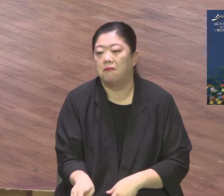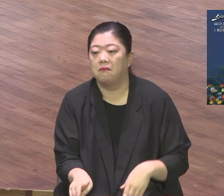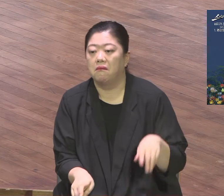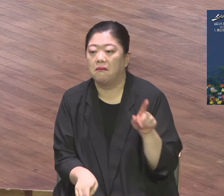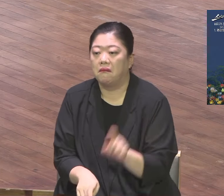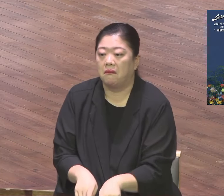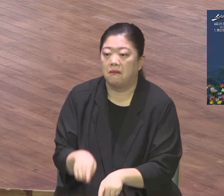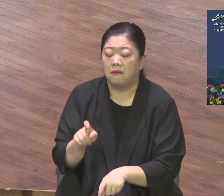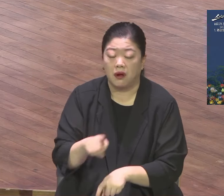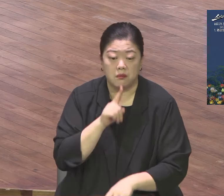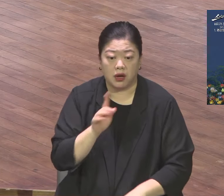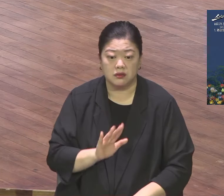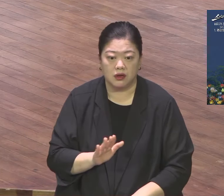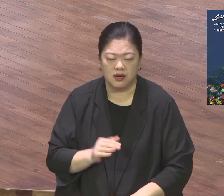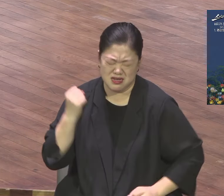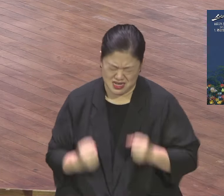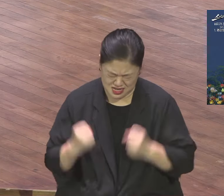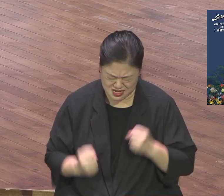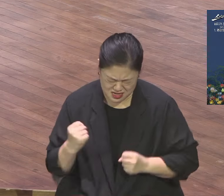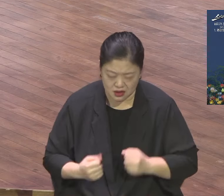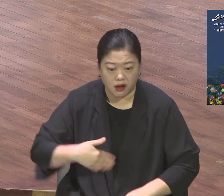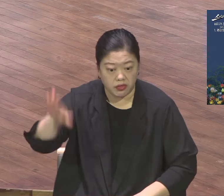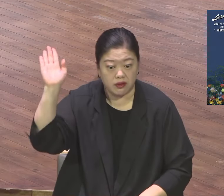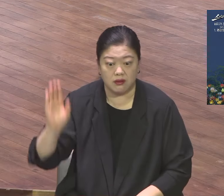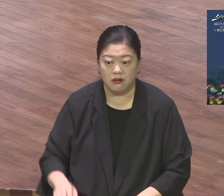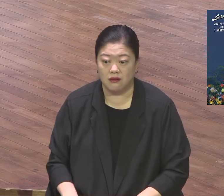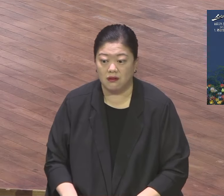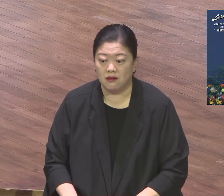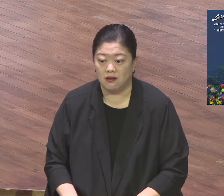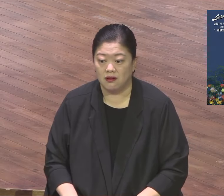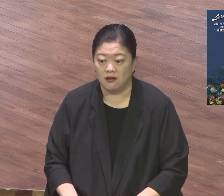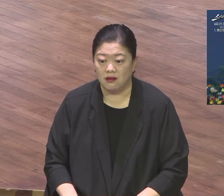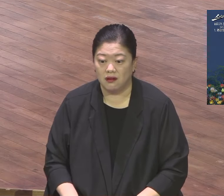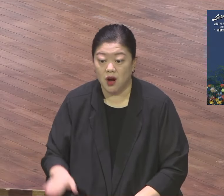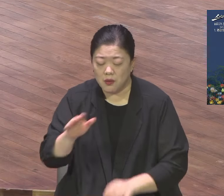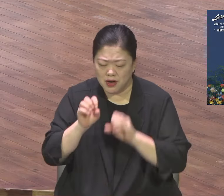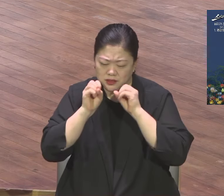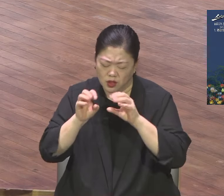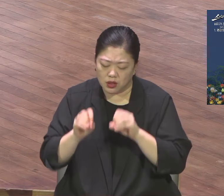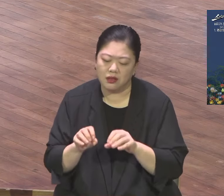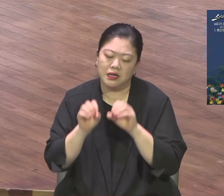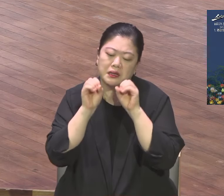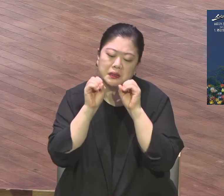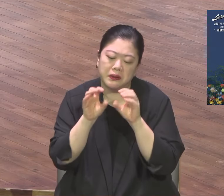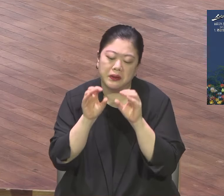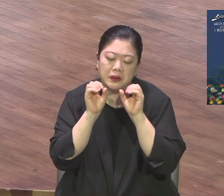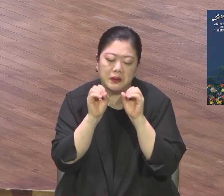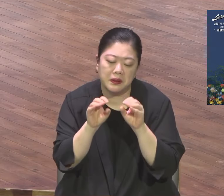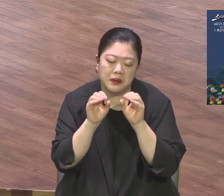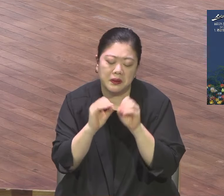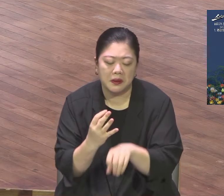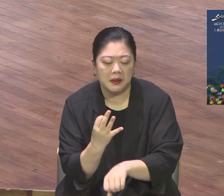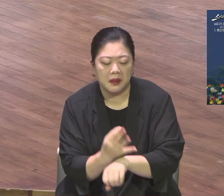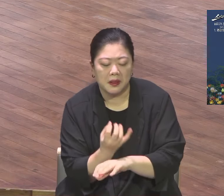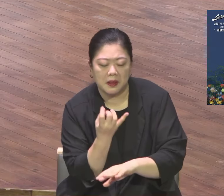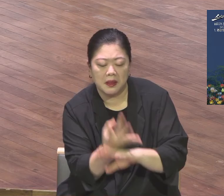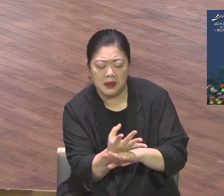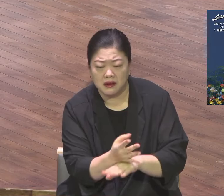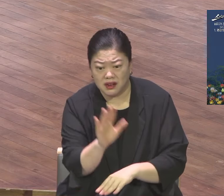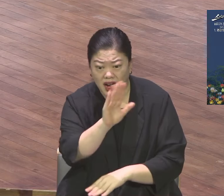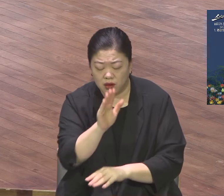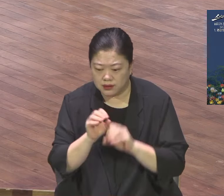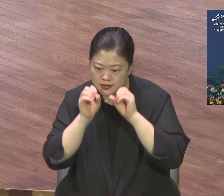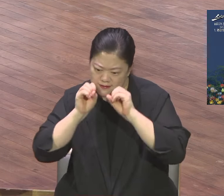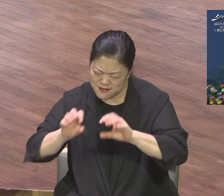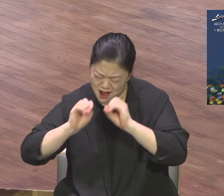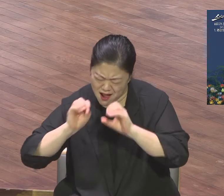달려가노라. 그리고 이런 삶을 생명 다하나 그날까지 살았어요. 한 몇 년 하다가